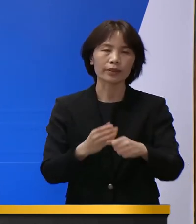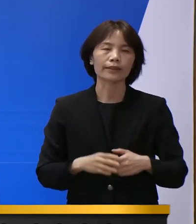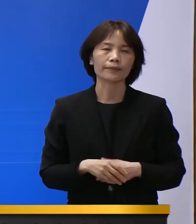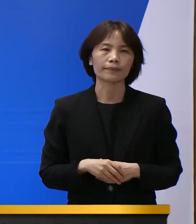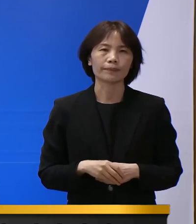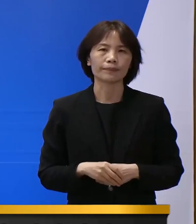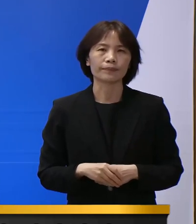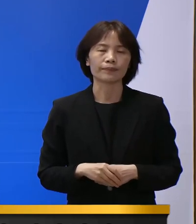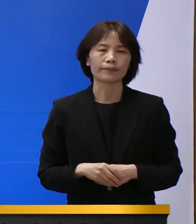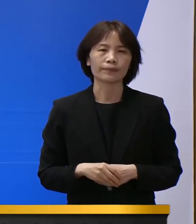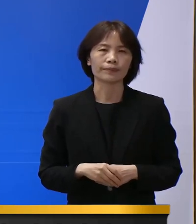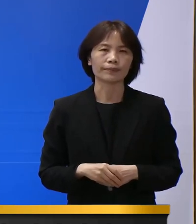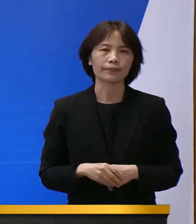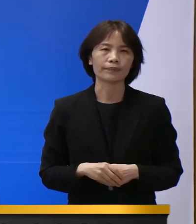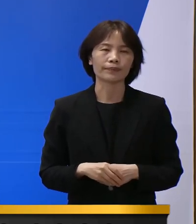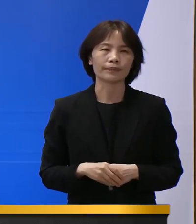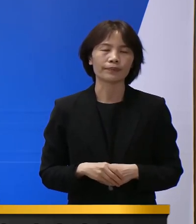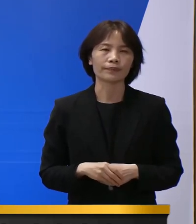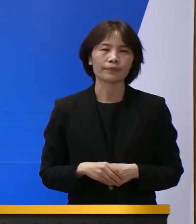드립니다.